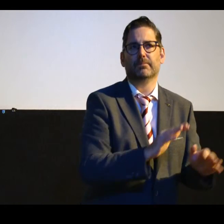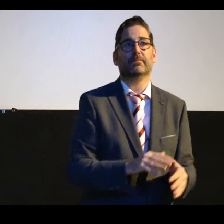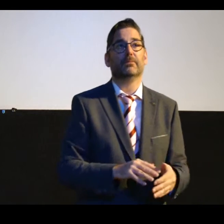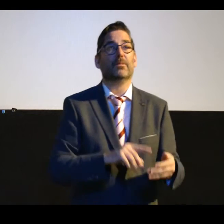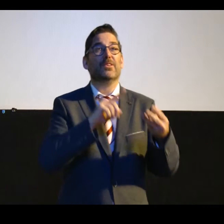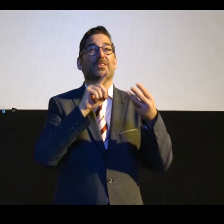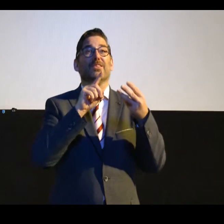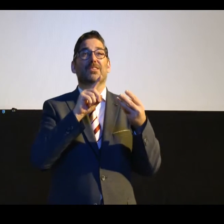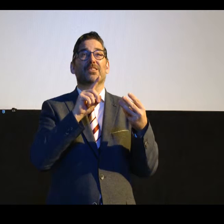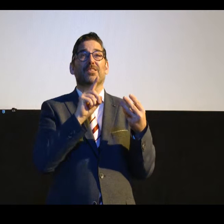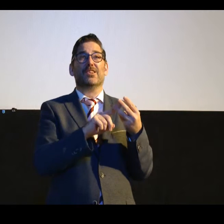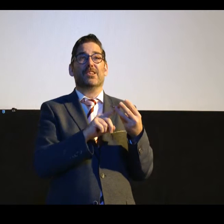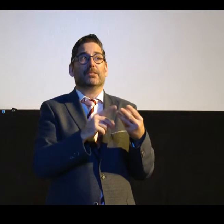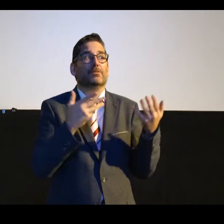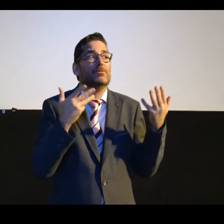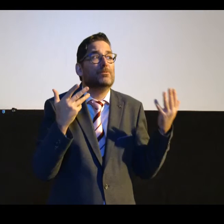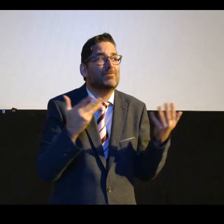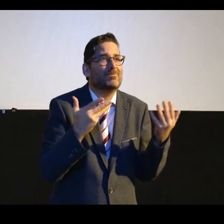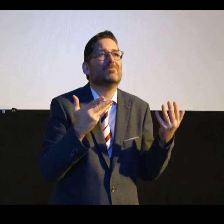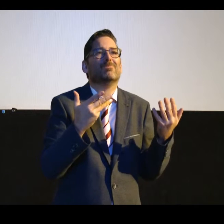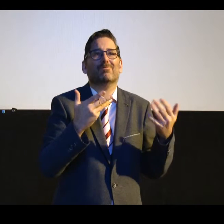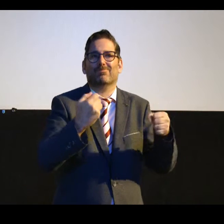trabajar conjuntamente en el área de empleo.